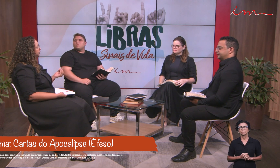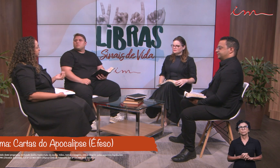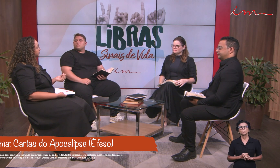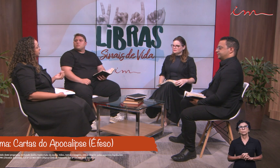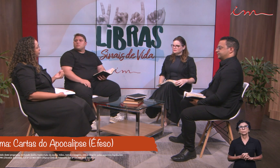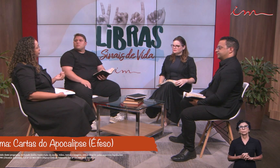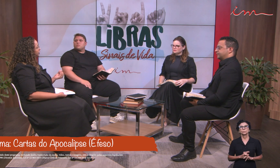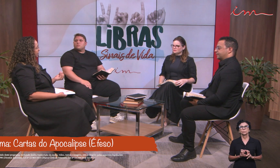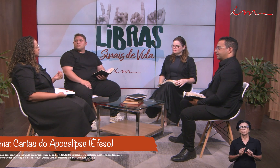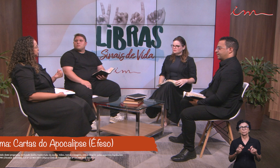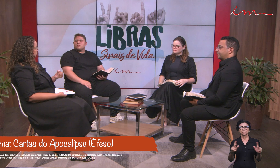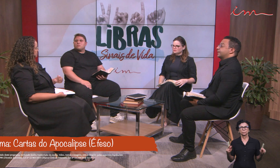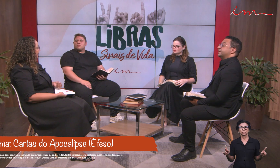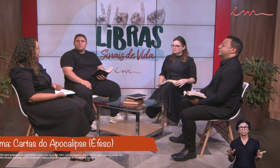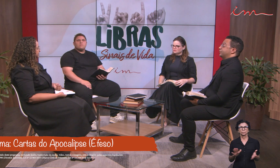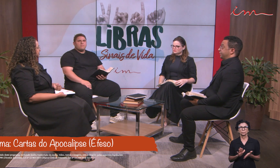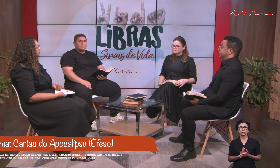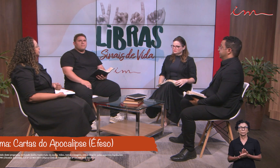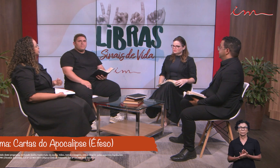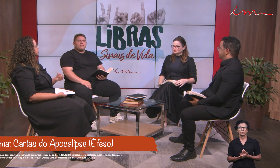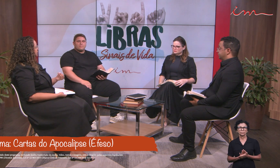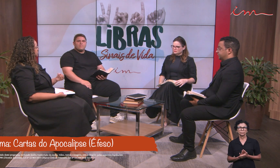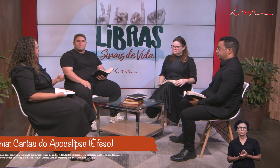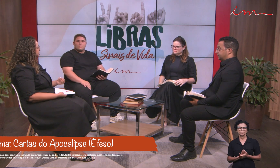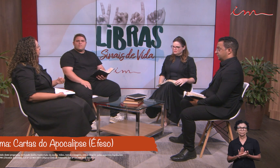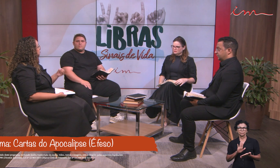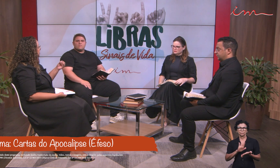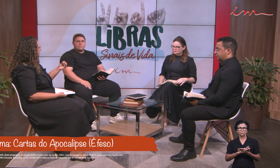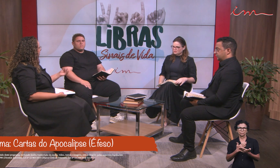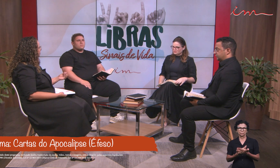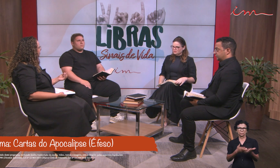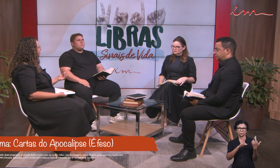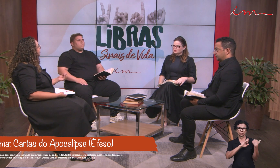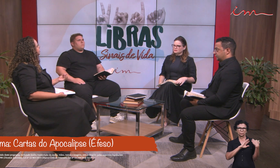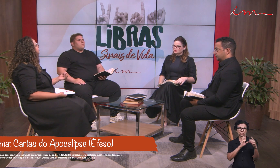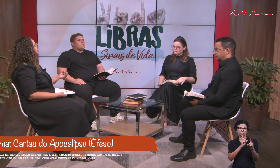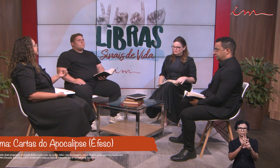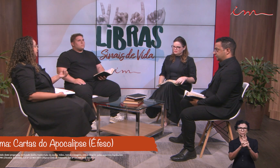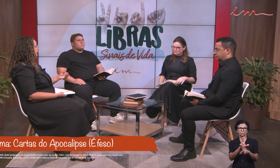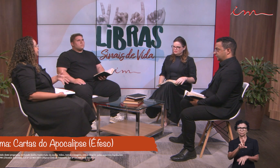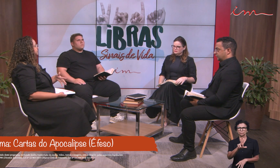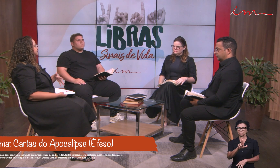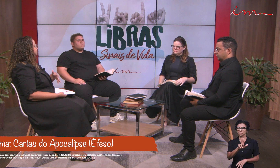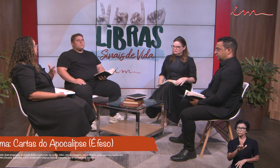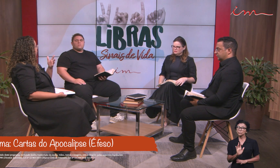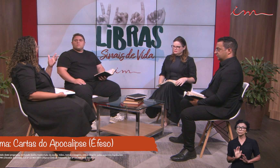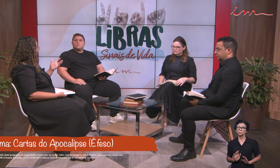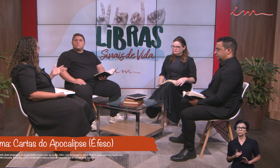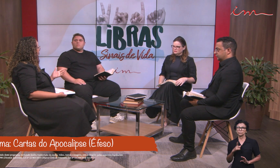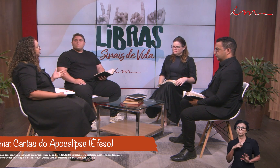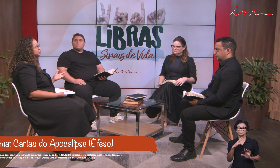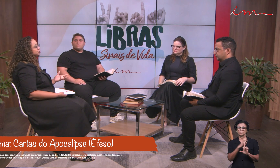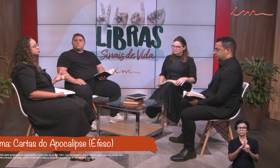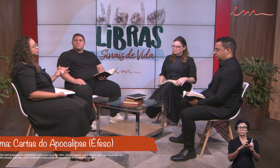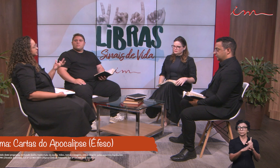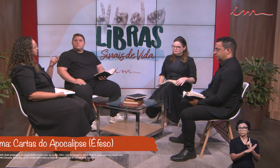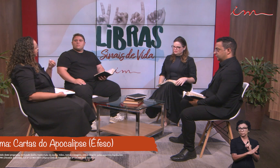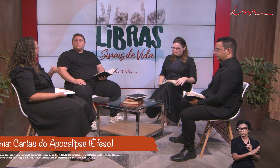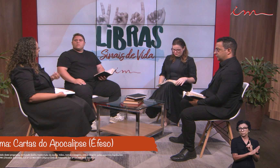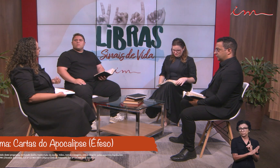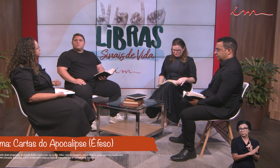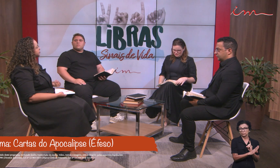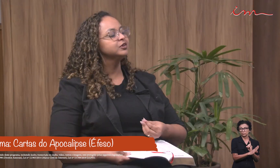a doutrina não é o intérprete que passa. Isso aí. Uhum. Nós temos a escola bíblica, que já está discorrendo, e nós somos